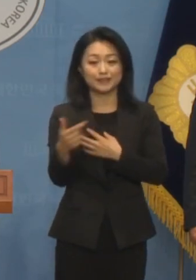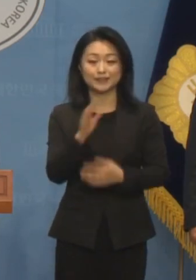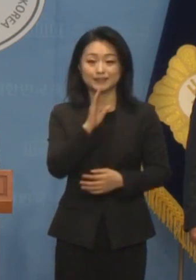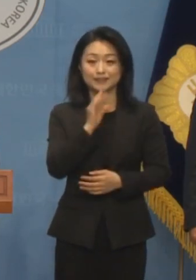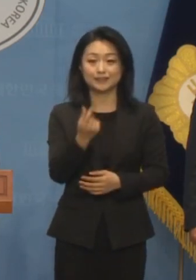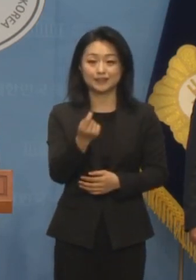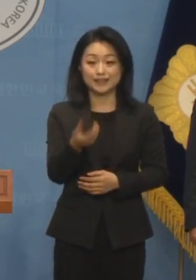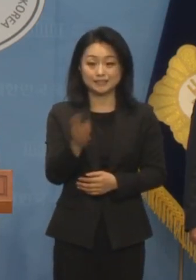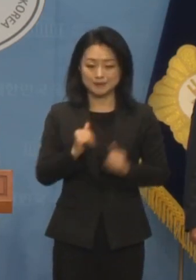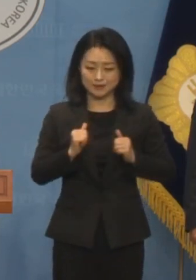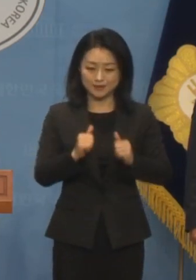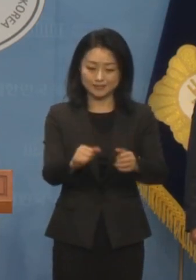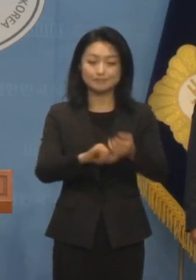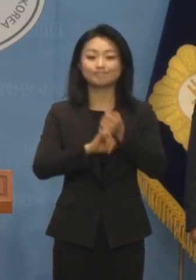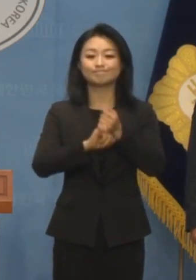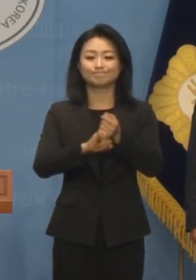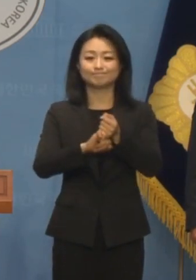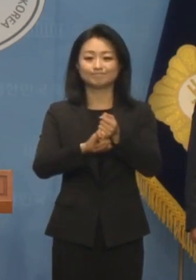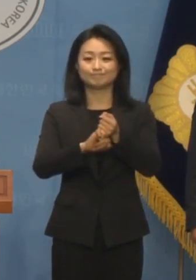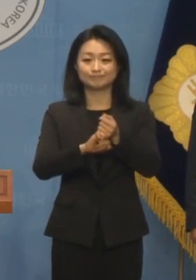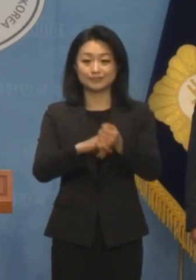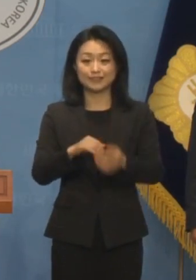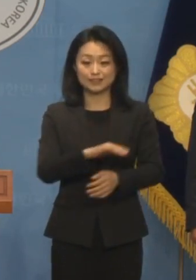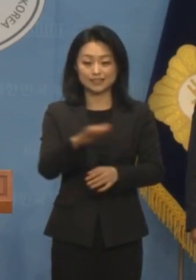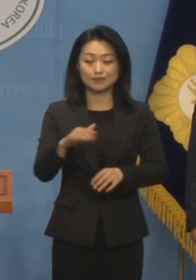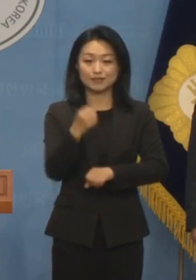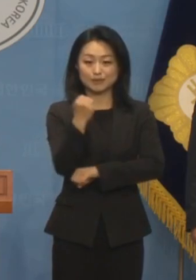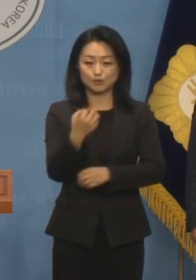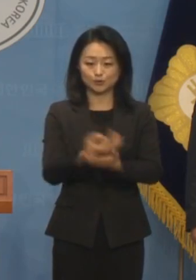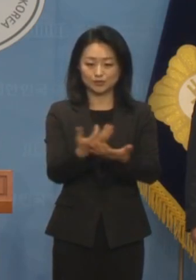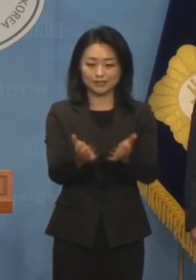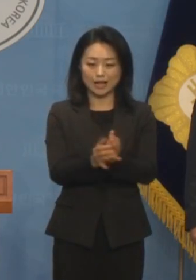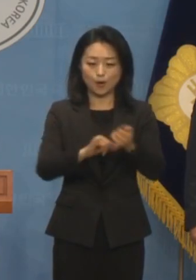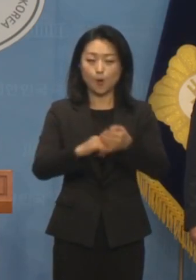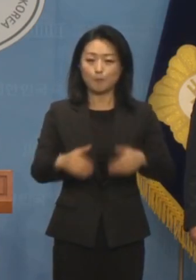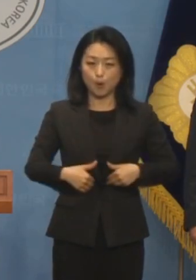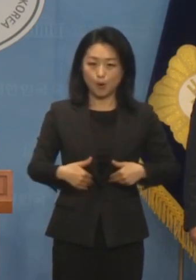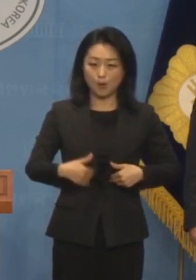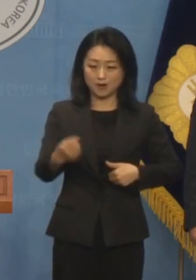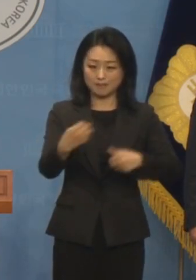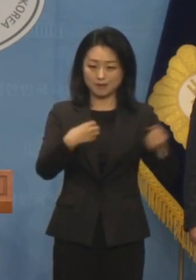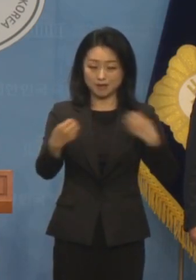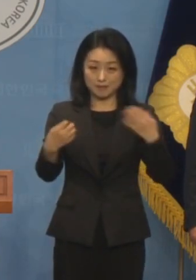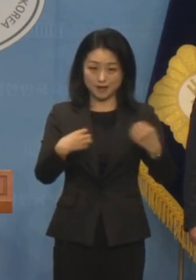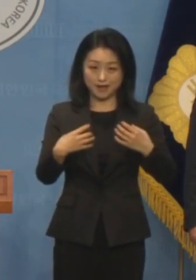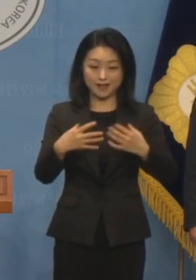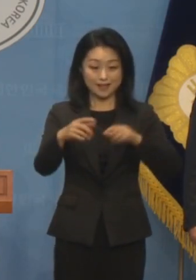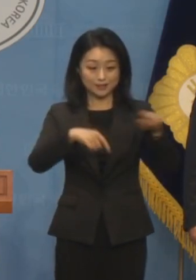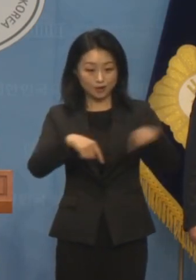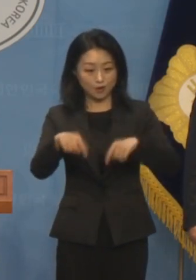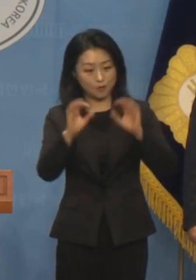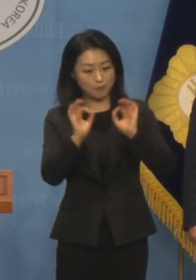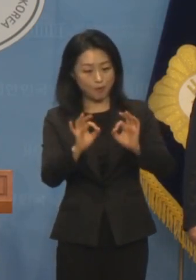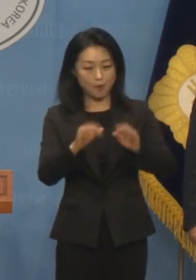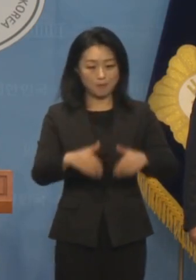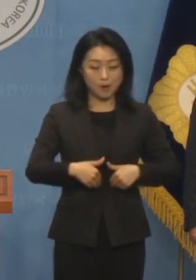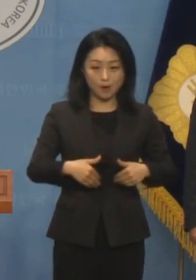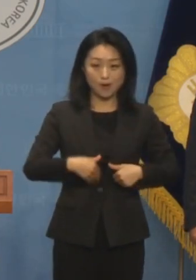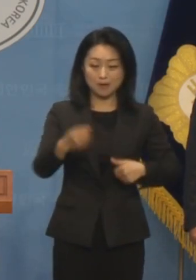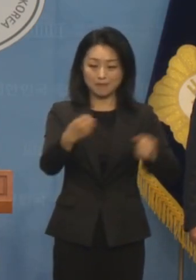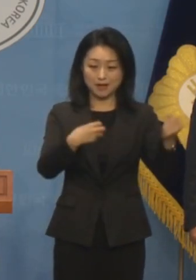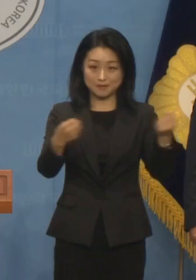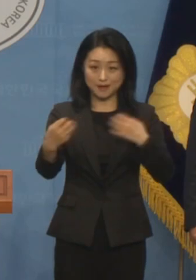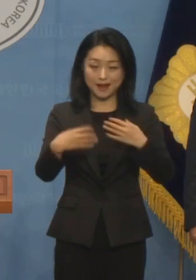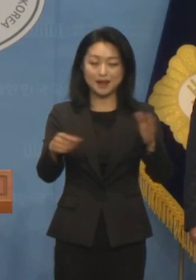최선을 다하겠습니다. 기본소득당이 반드시 있어야 한다. 기본소득당이 하려는 정치가 반드시